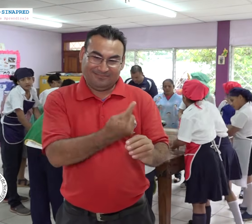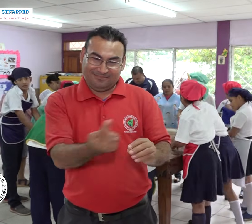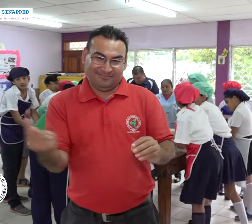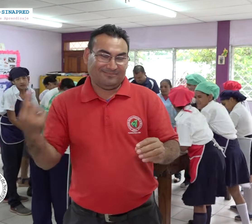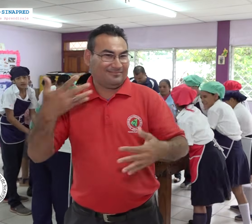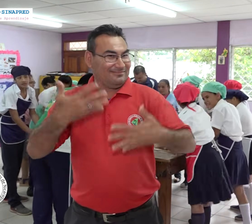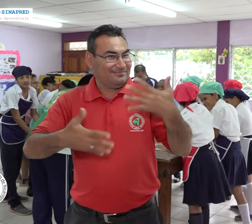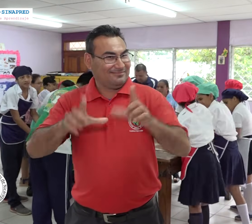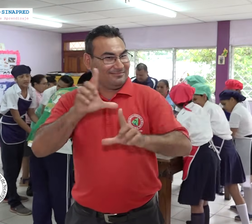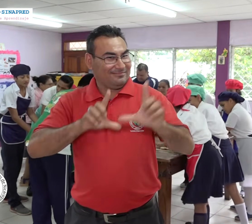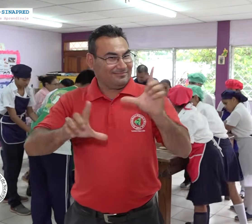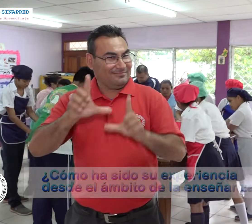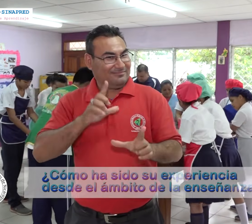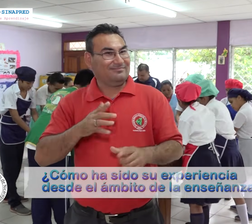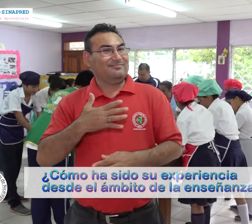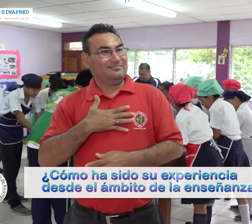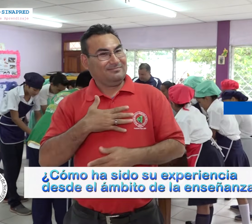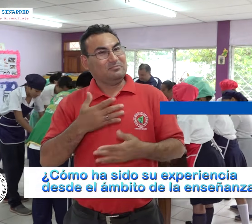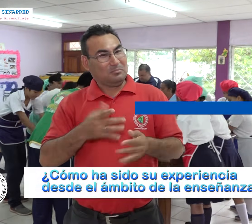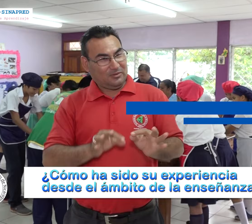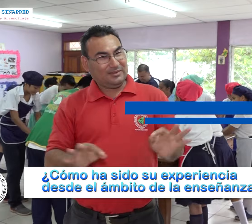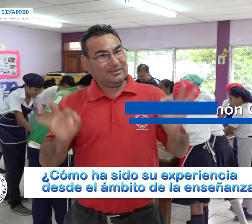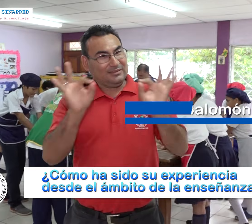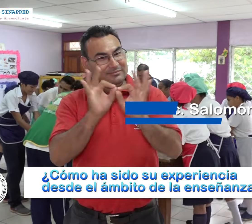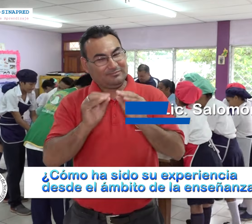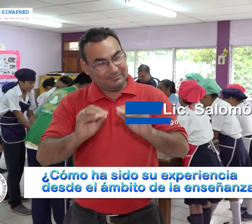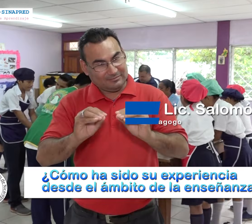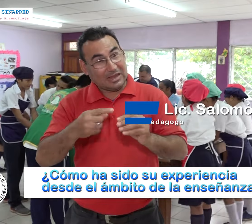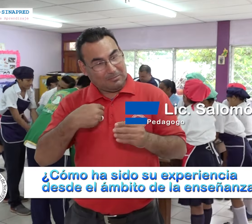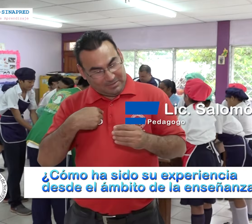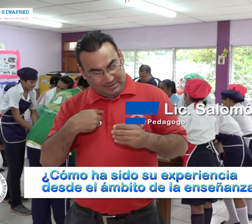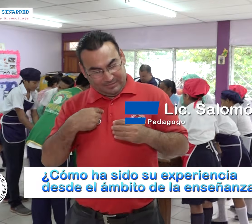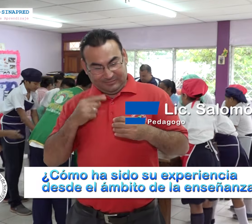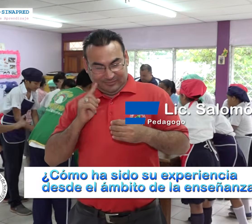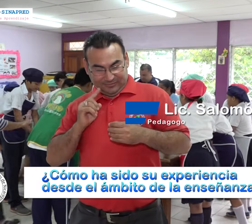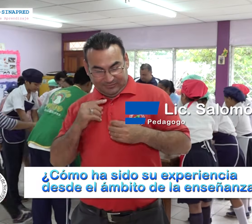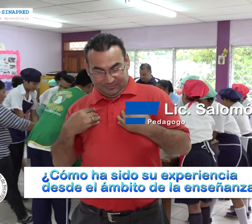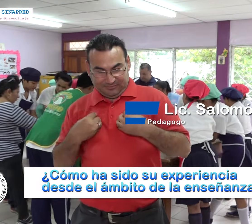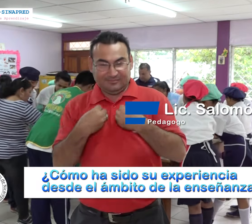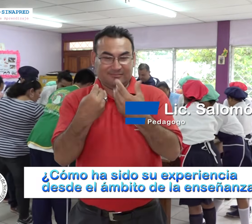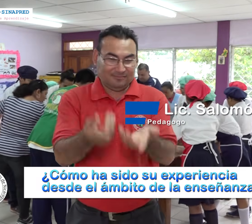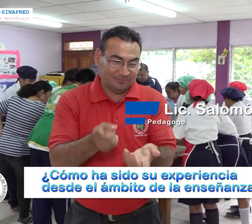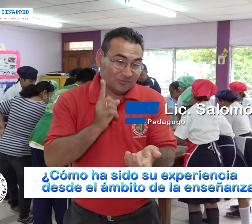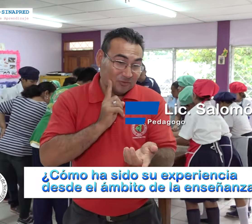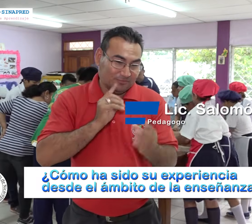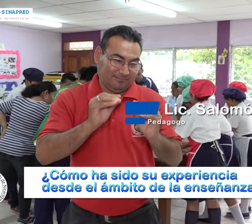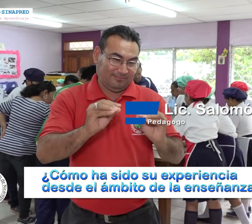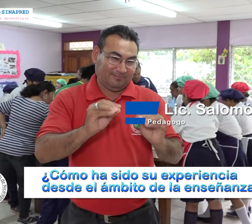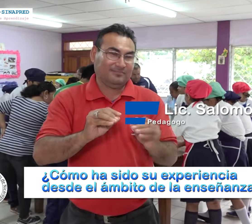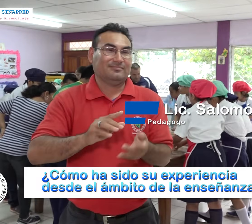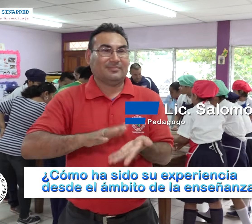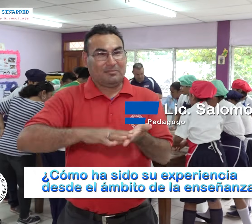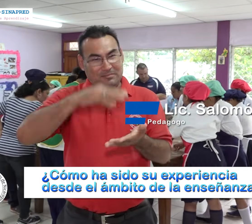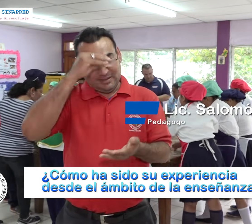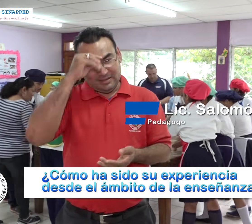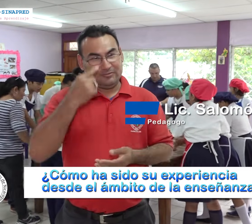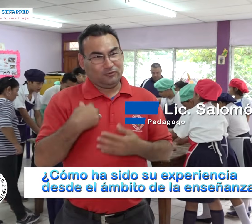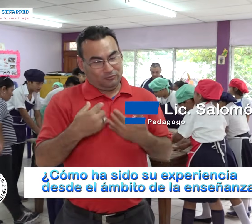estudiantes sordos, puedo enseñarles lenguaje de señas. Para mí es muy importante a los muchachos enseñarles lengua de señas para que ellos no pasen la experiencia que